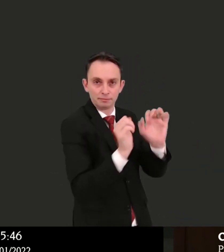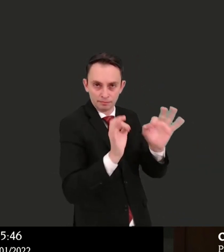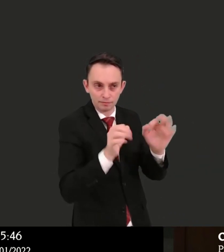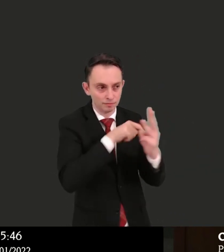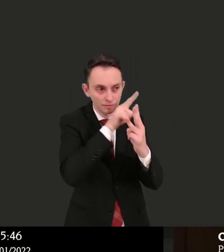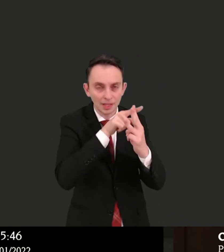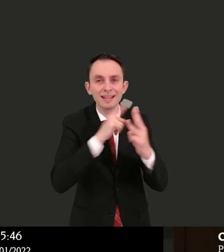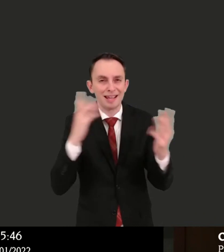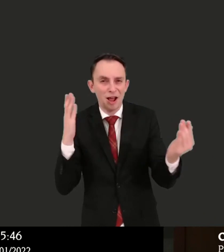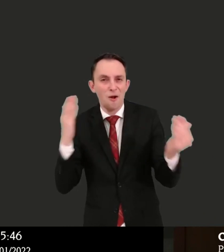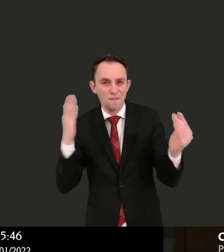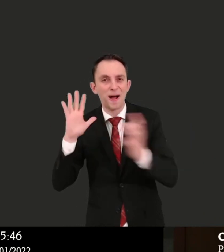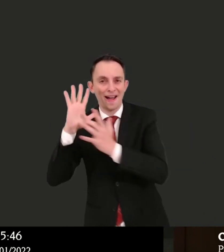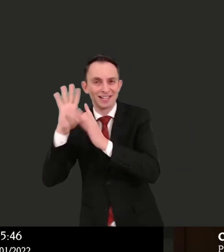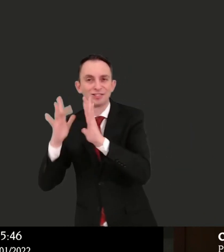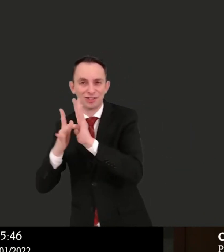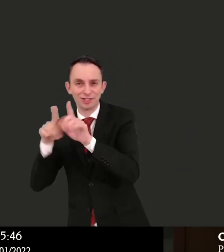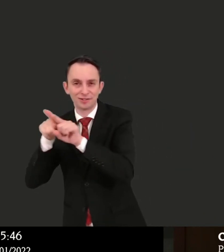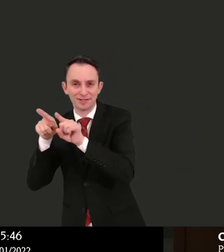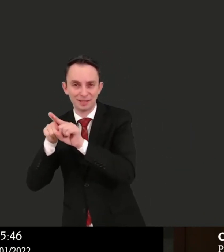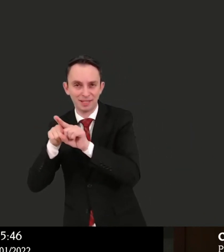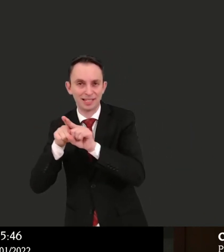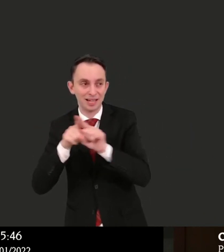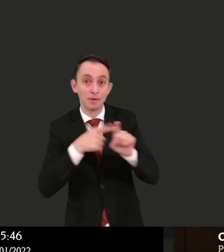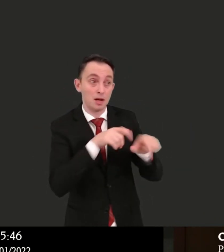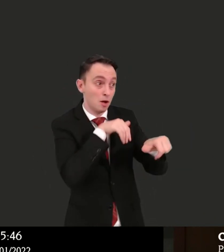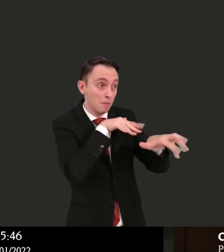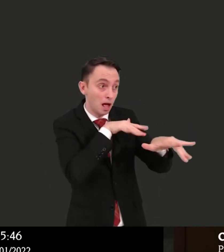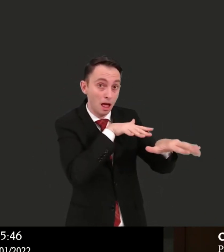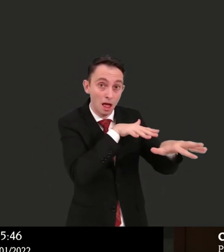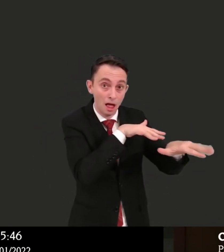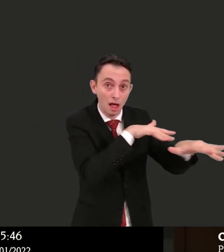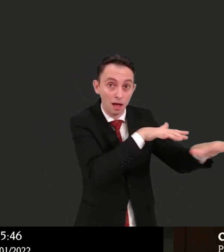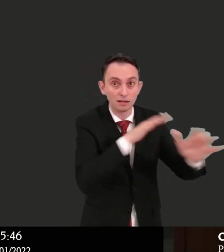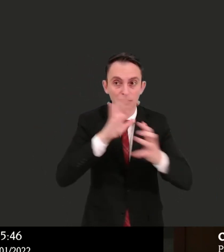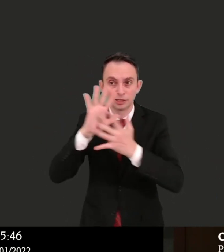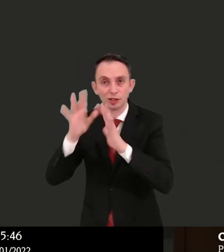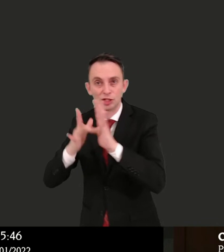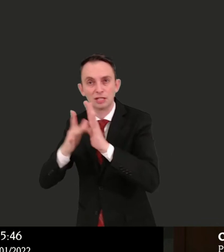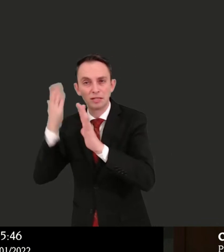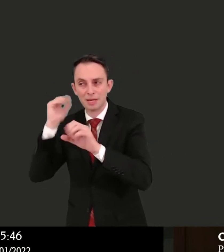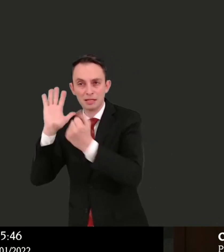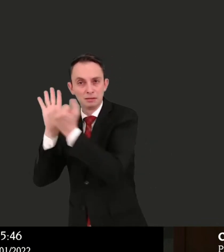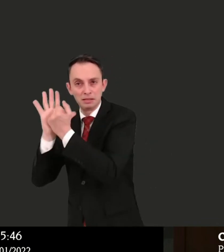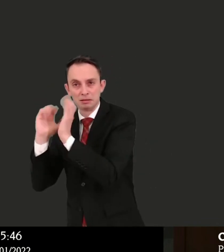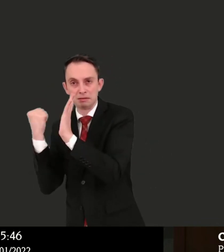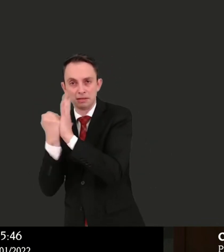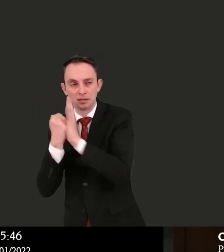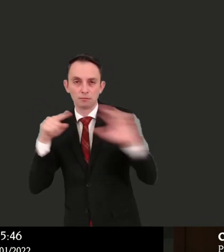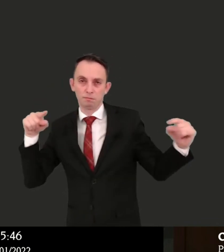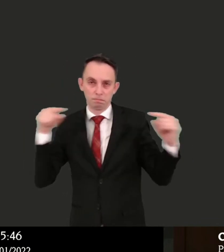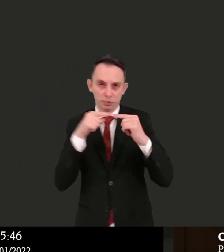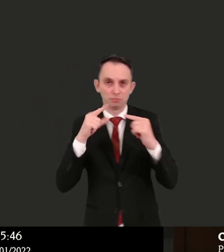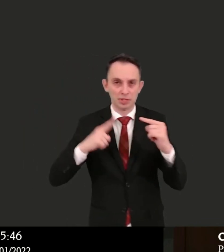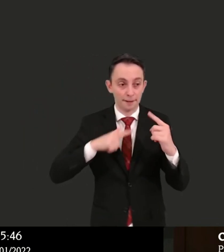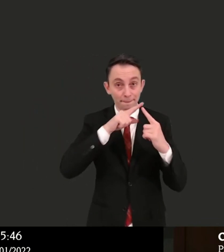como Cordeiro Pascal. Cumpriu-se em Jesus quando ele foi crucificado. Sete semanas depois, tinha